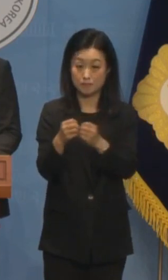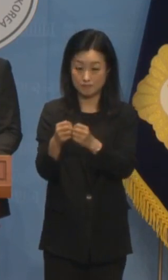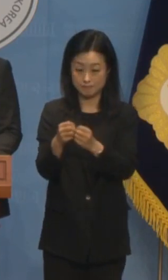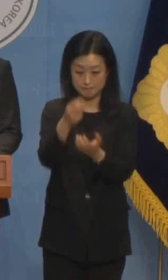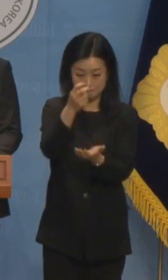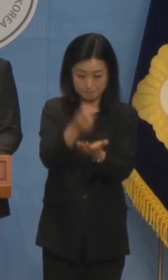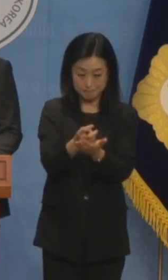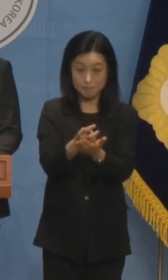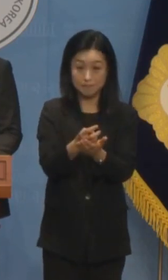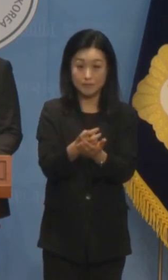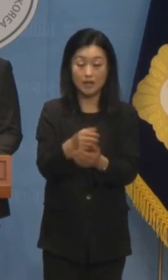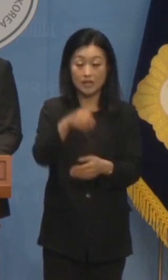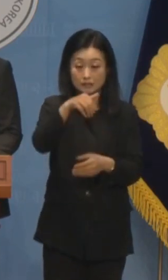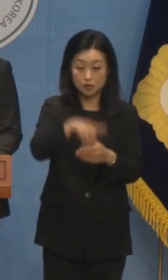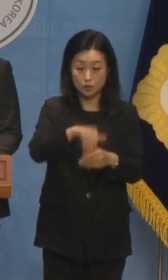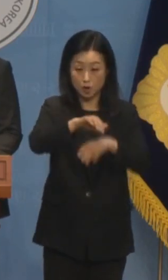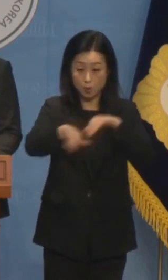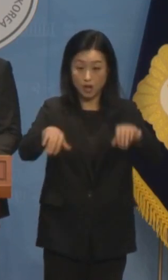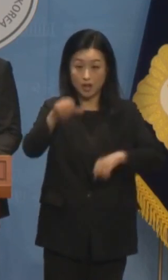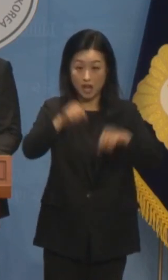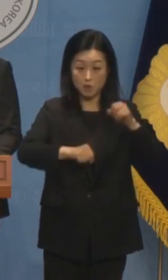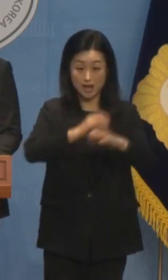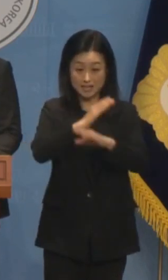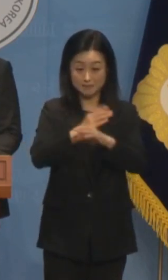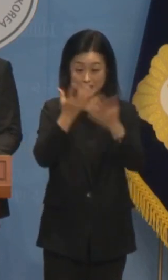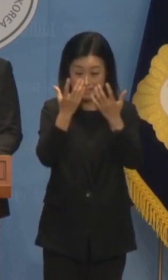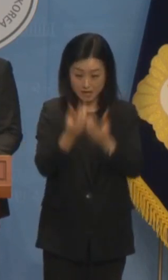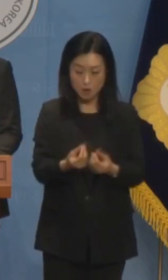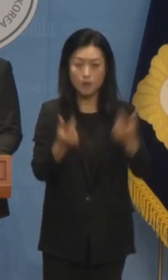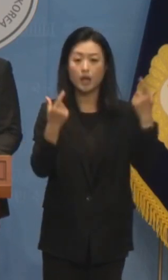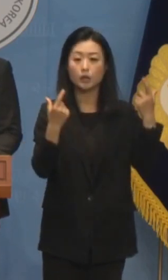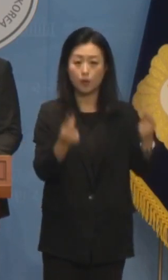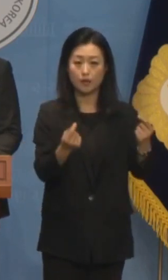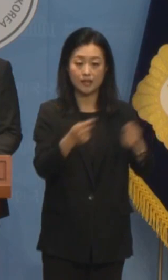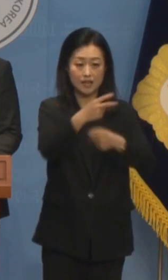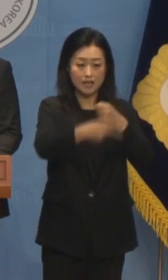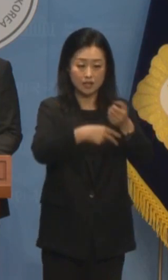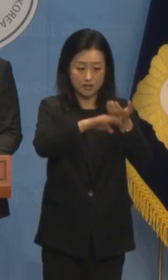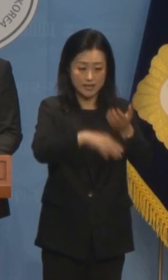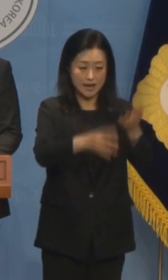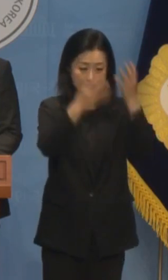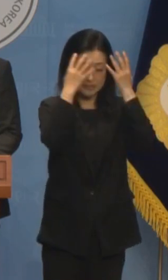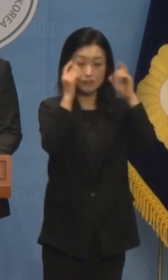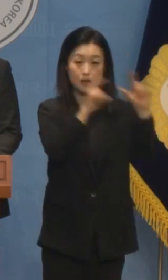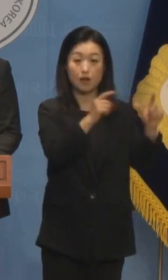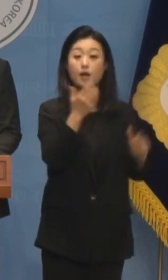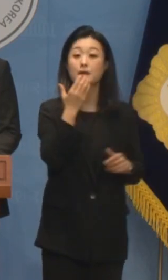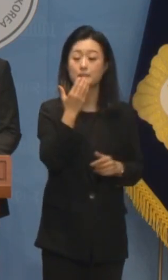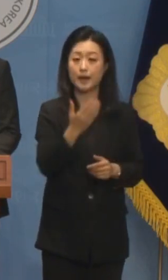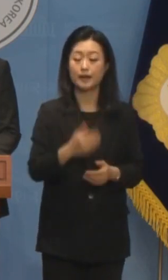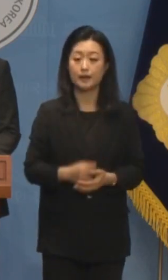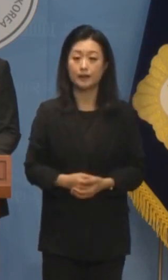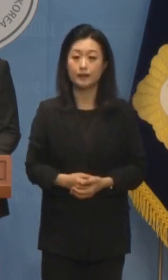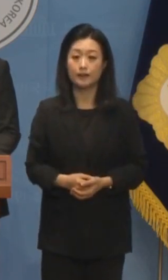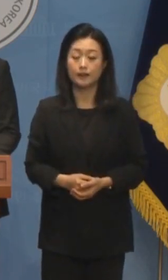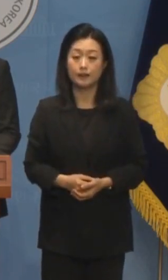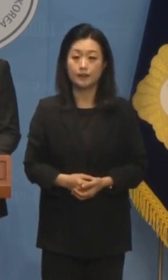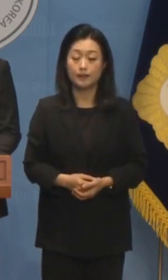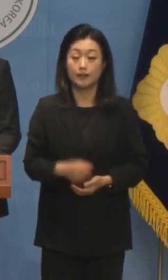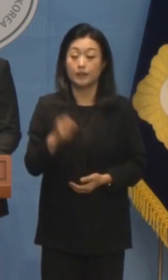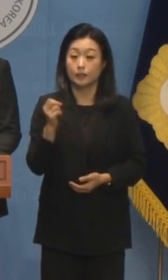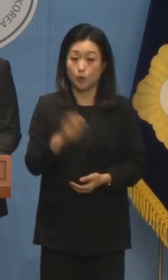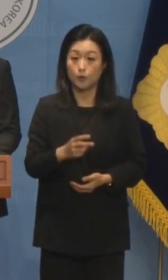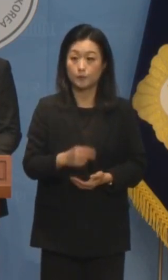있는 선거 관여 행위이고 이에 따라서 2년 이하의 징역형에 처벌될 것입니다.